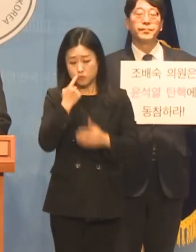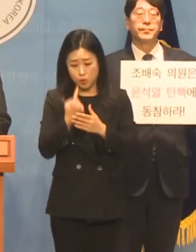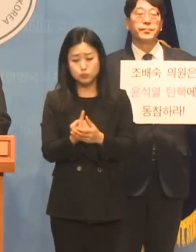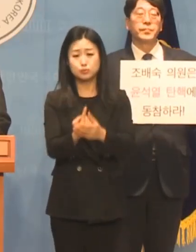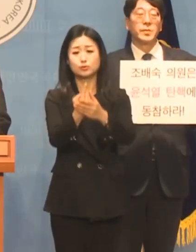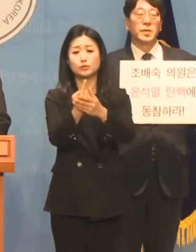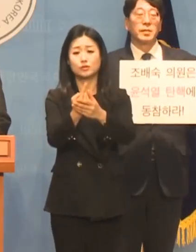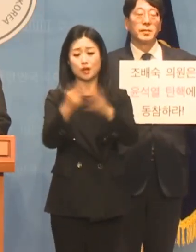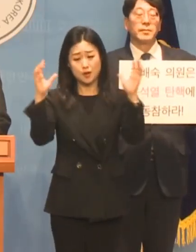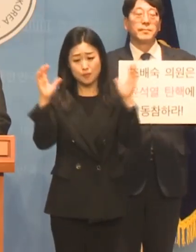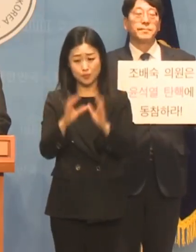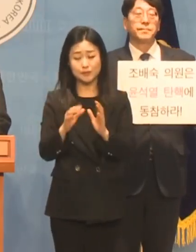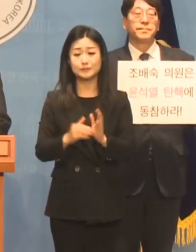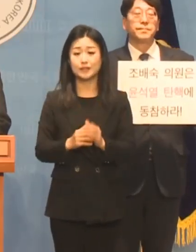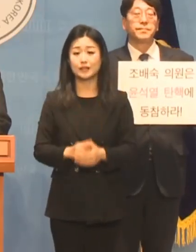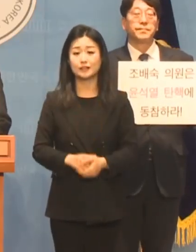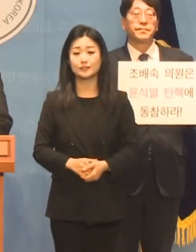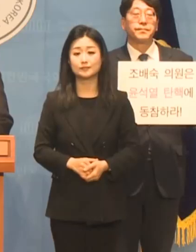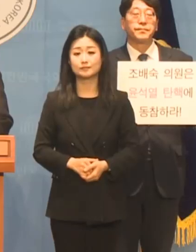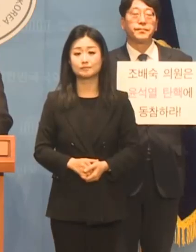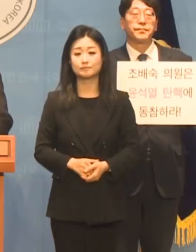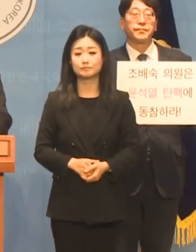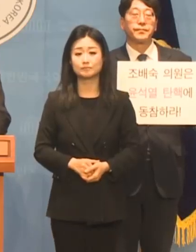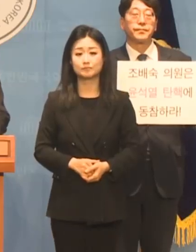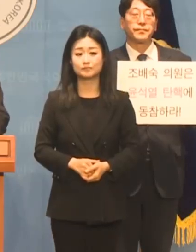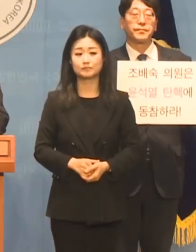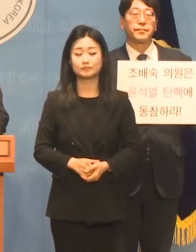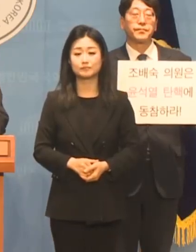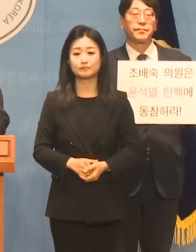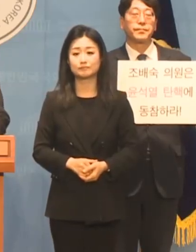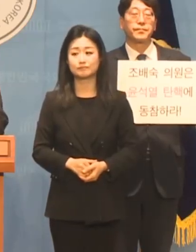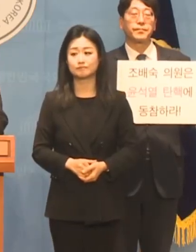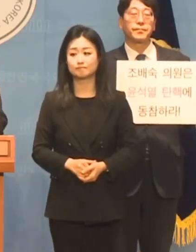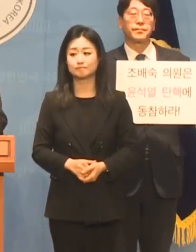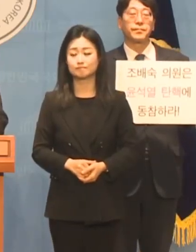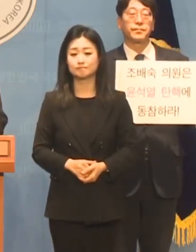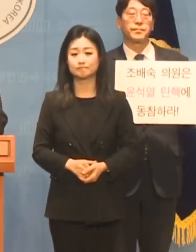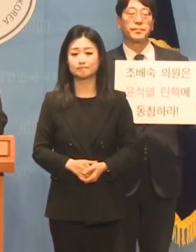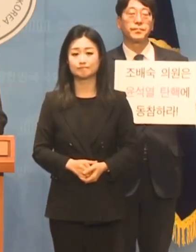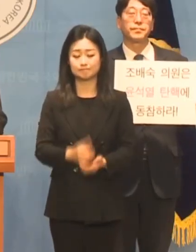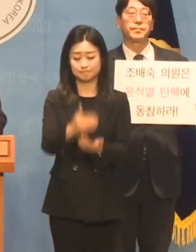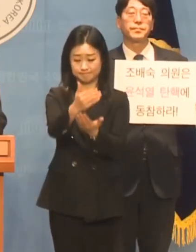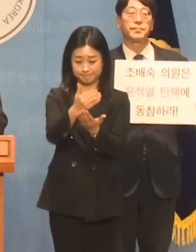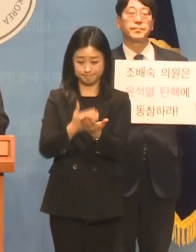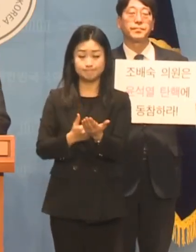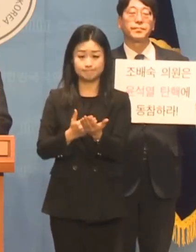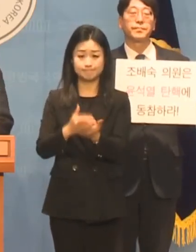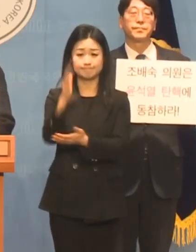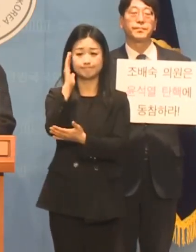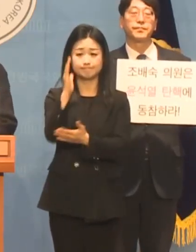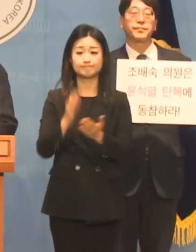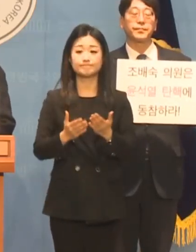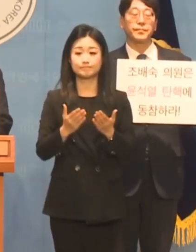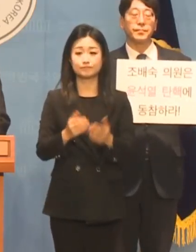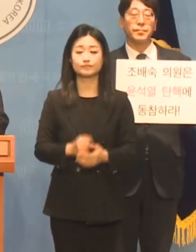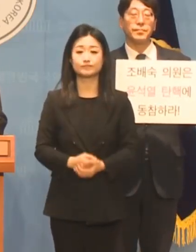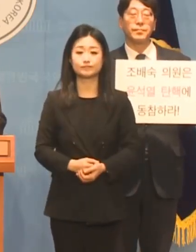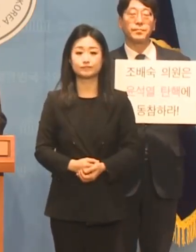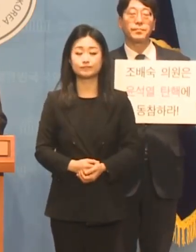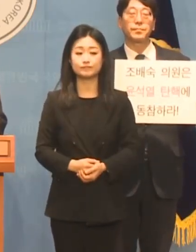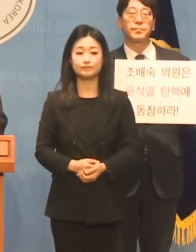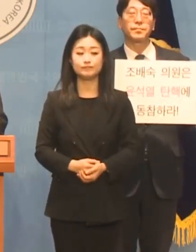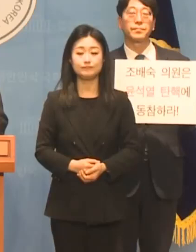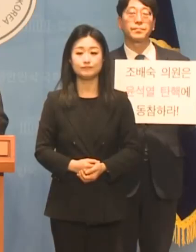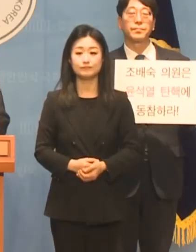들고 광장에 모일 수밖에 없는 것입니다. 네, 기자회견문 읽겠습니다.